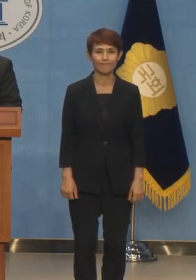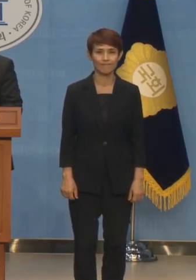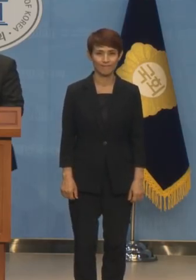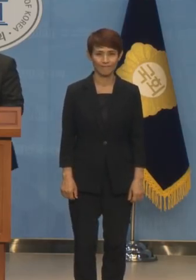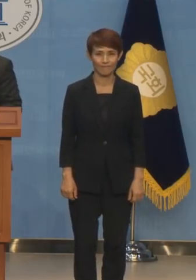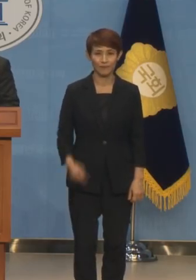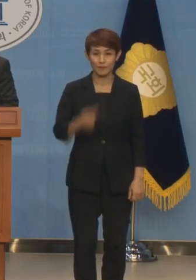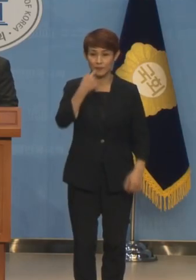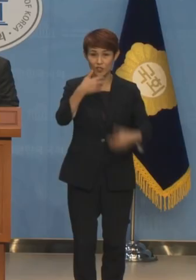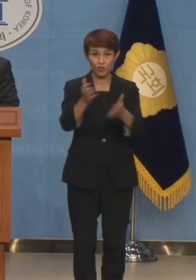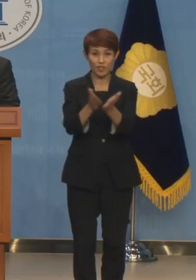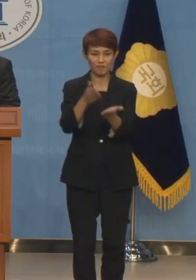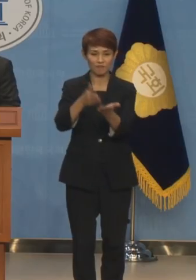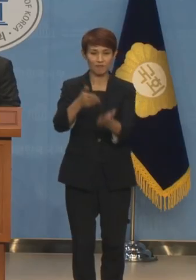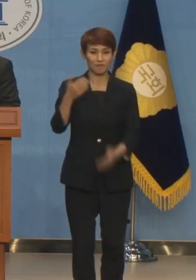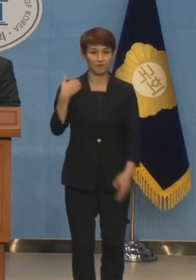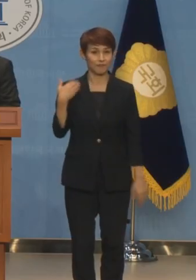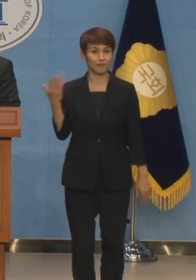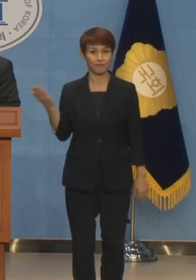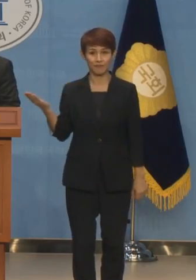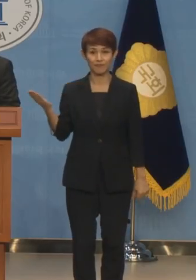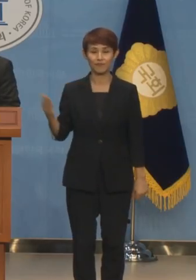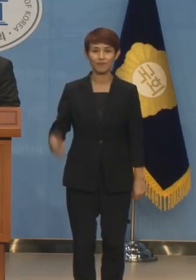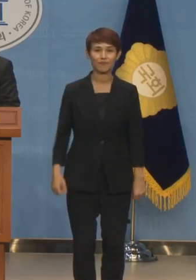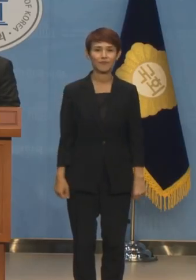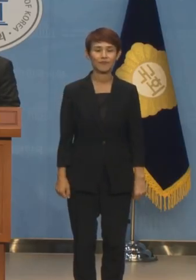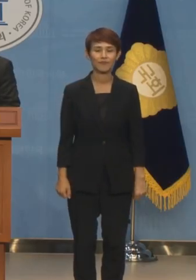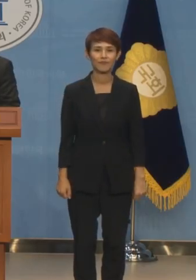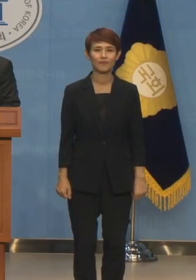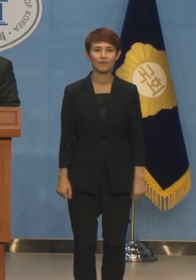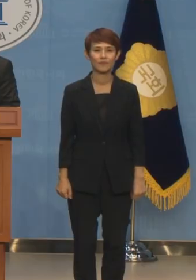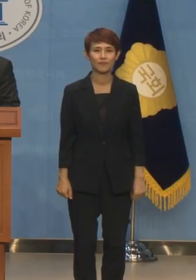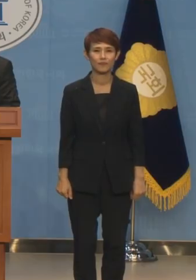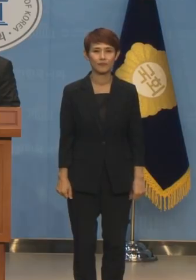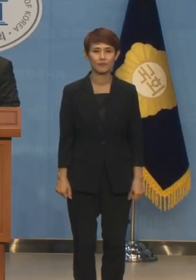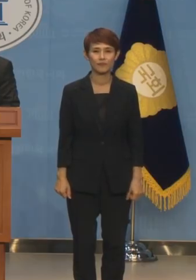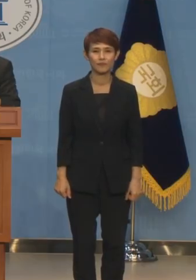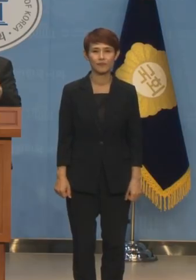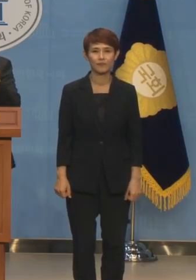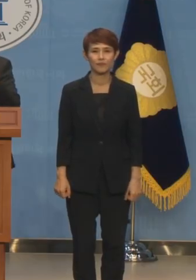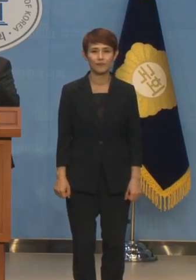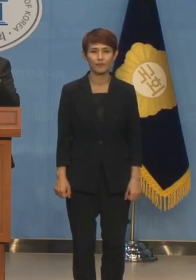네, 더불어민주당 최민석 대변인입니다. 브리핑 시작하겠습니다.